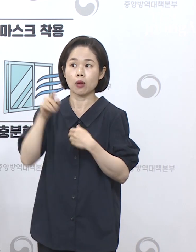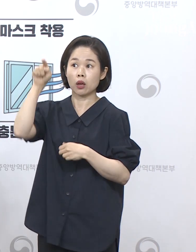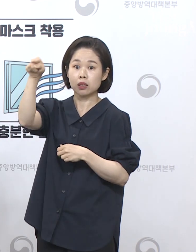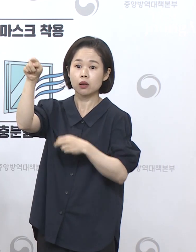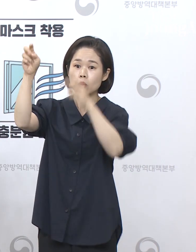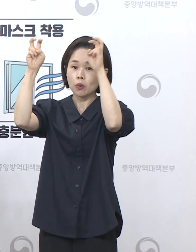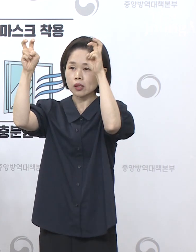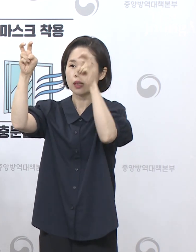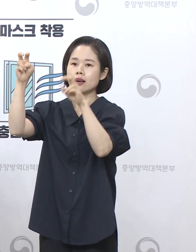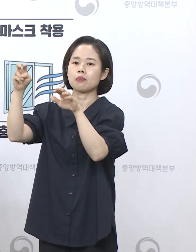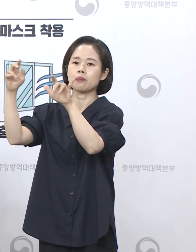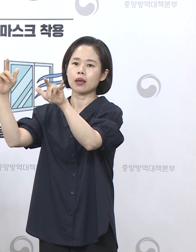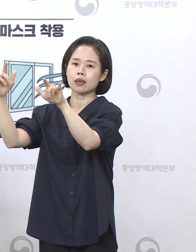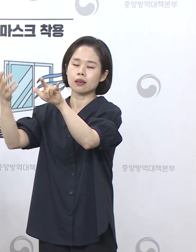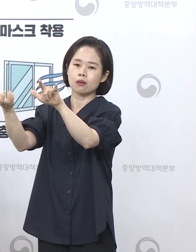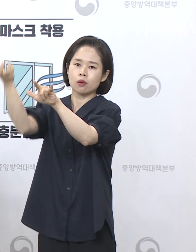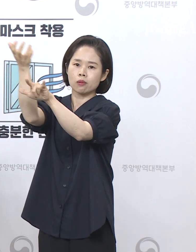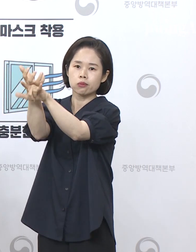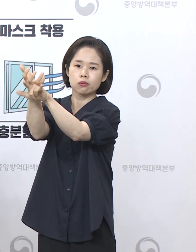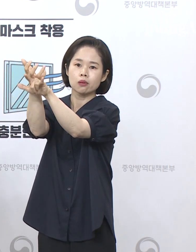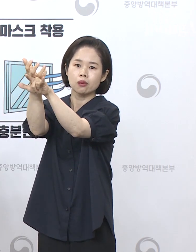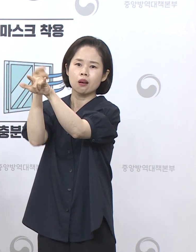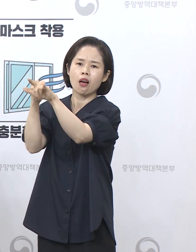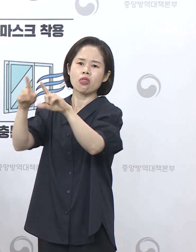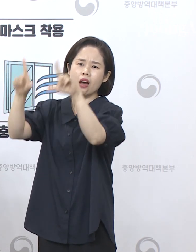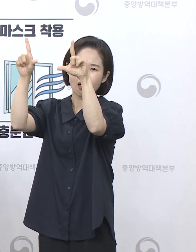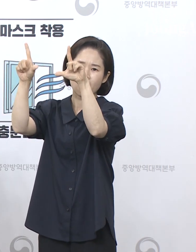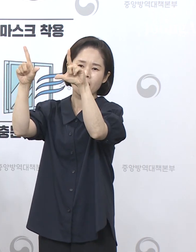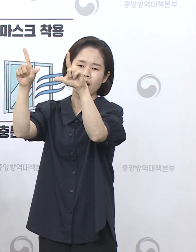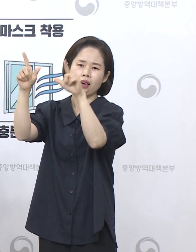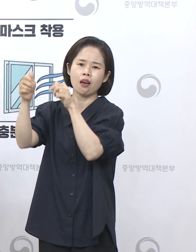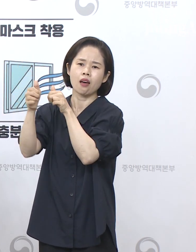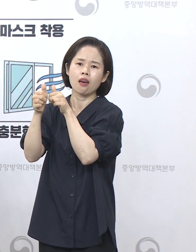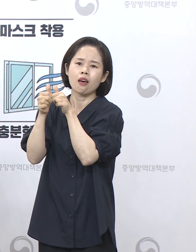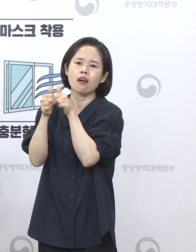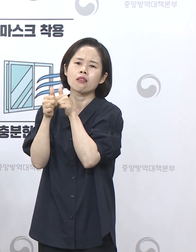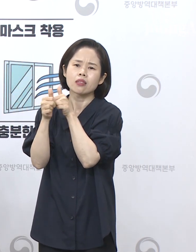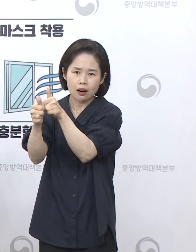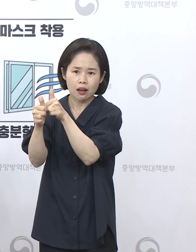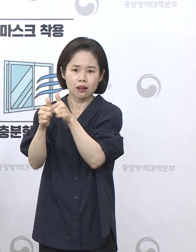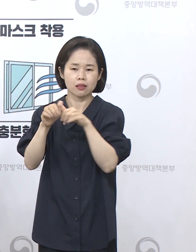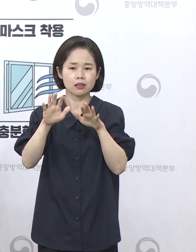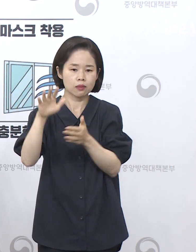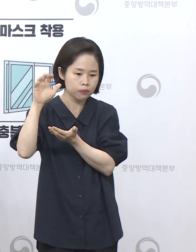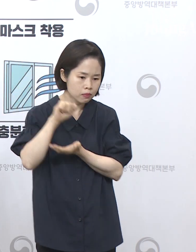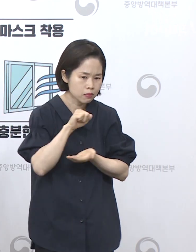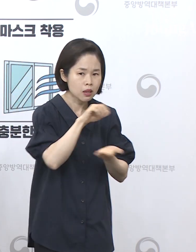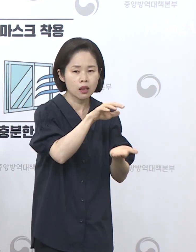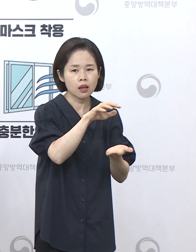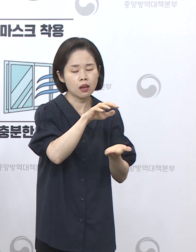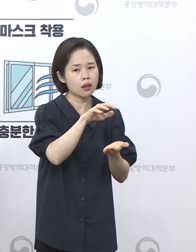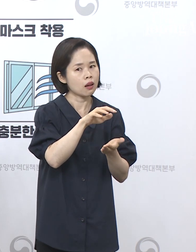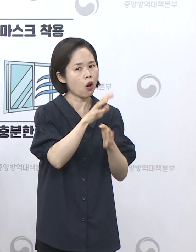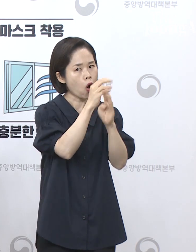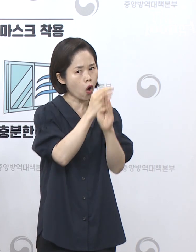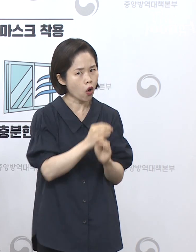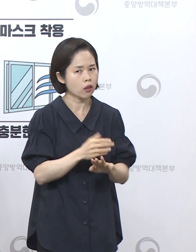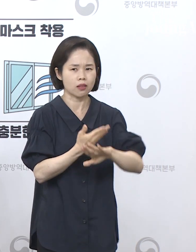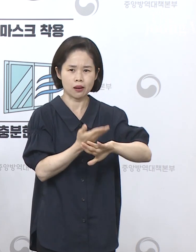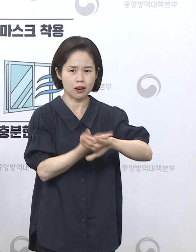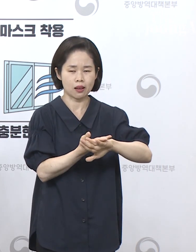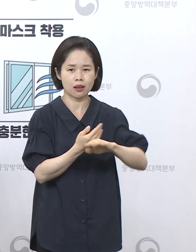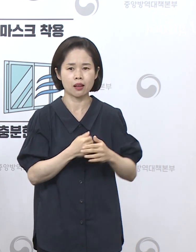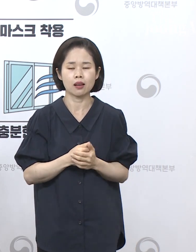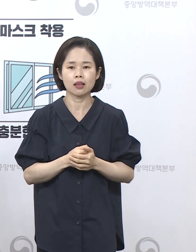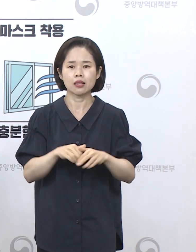선적되는지 이런 일정들이 이제 굉장히 미세하게 조정되는 그런 부분들이 있기 때문에 현재로서는 주간 단위의 공급